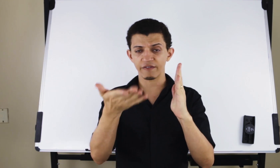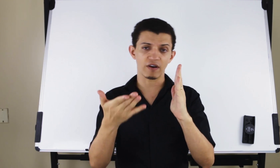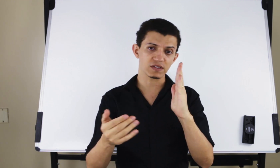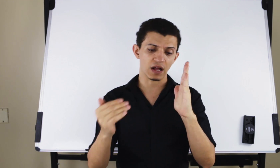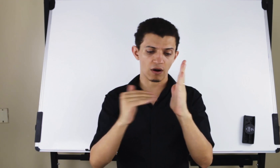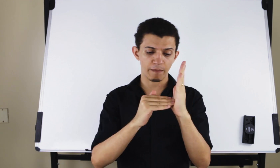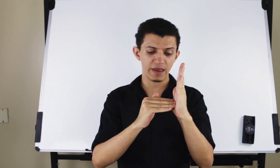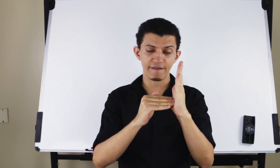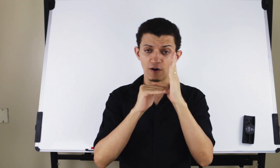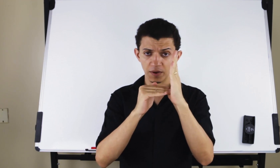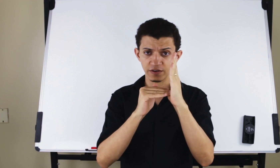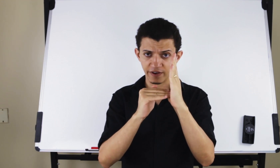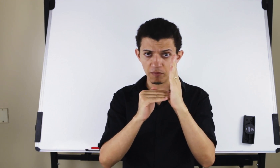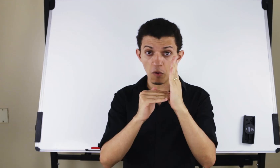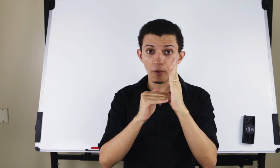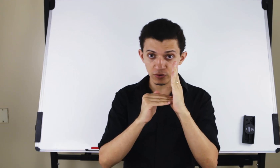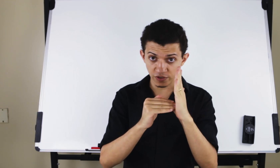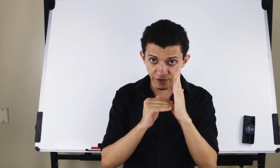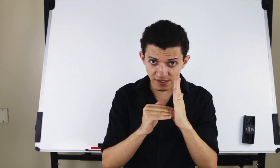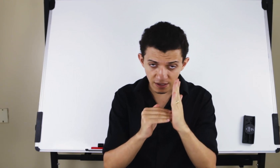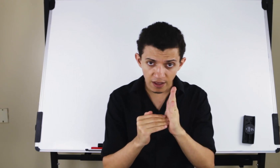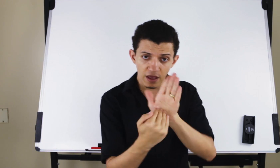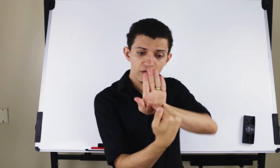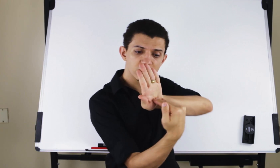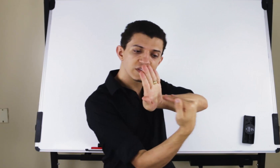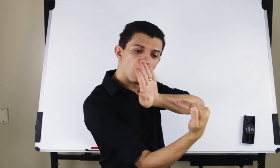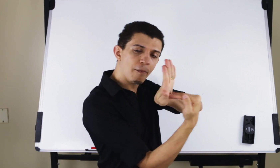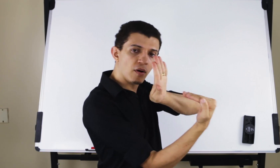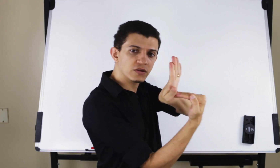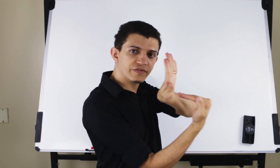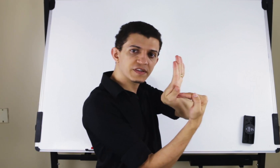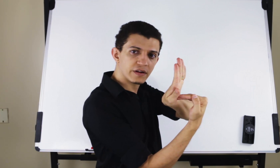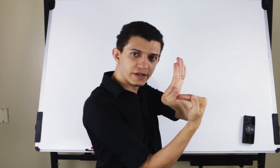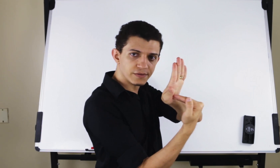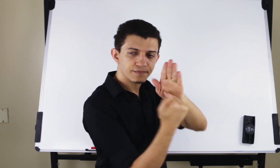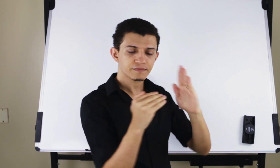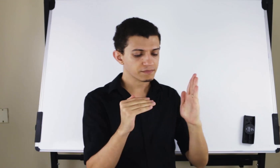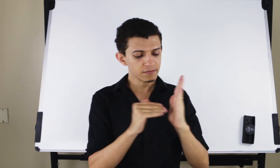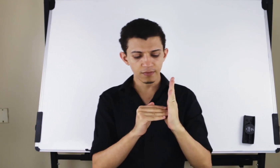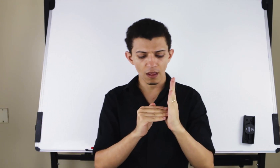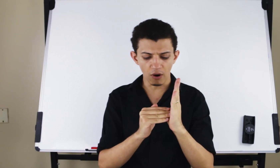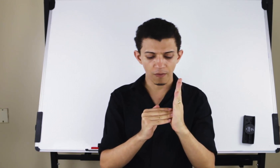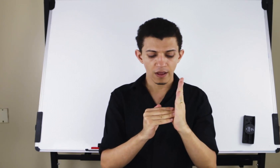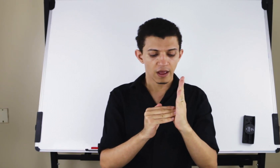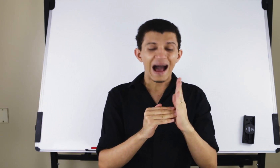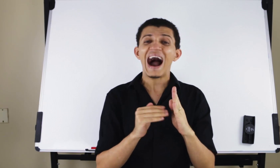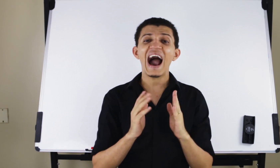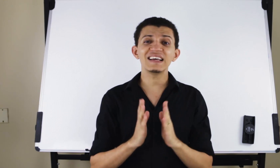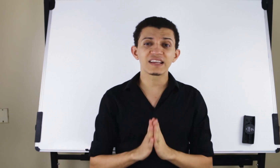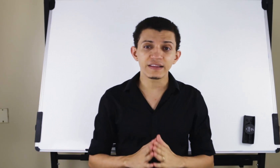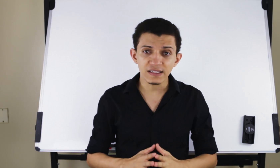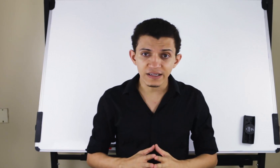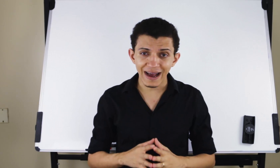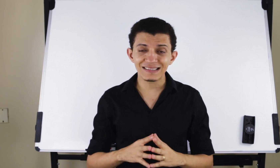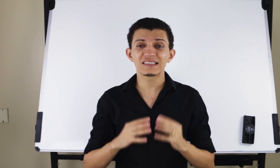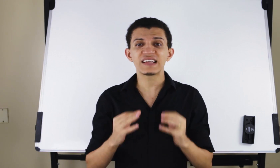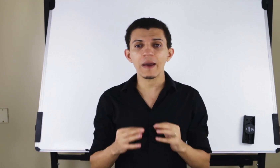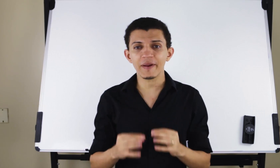ver o sinal. A minha forma de ver, o meu ponto de vista, e o seu ponto de vista, não é isso? Bom, a escrita de sinais sempre vai